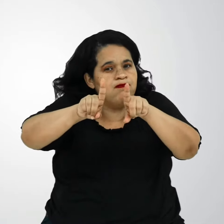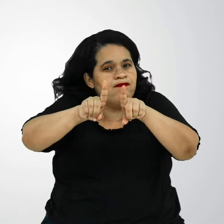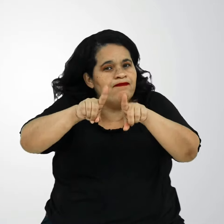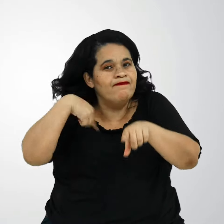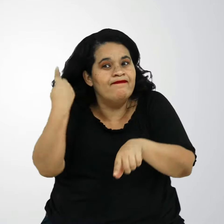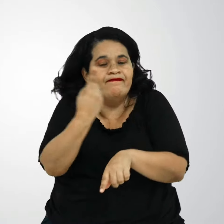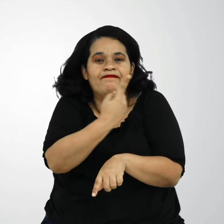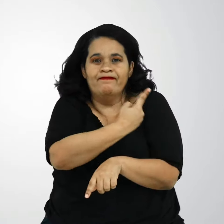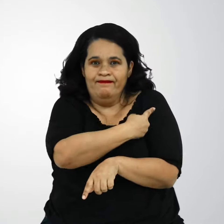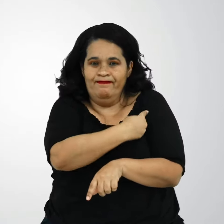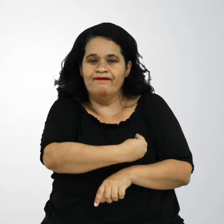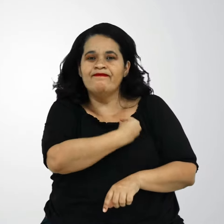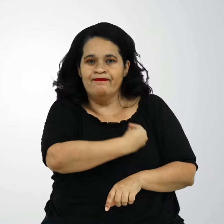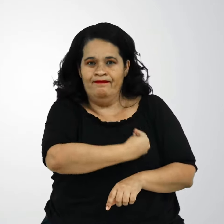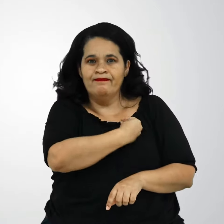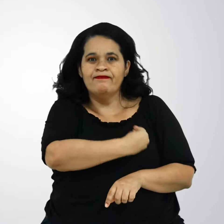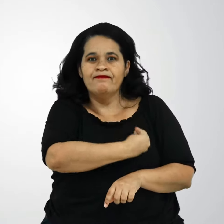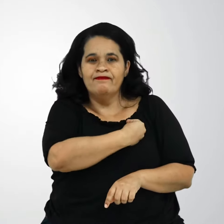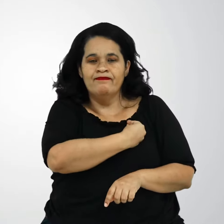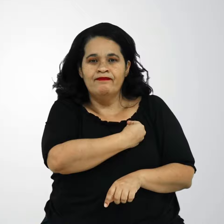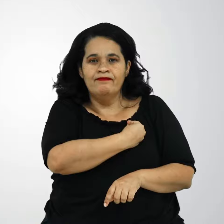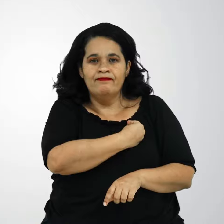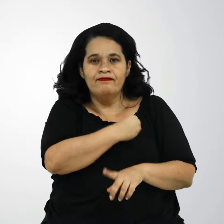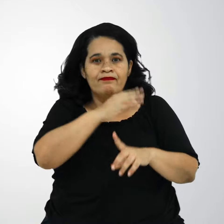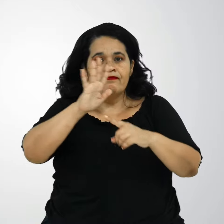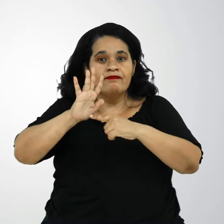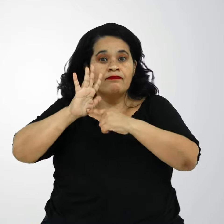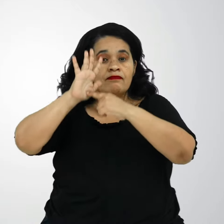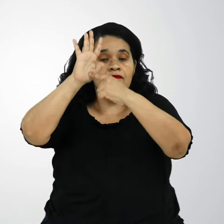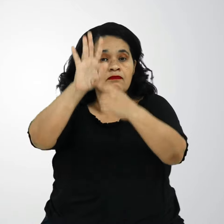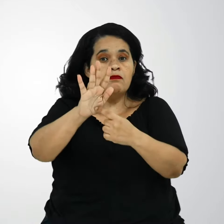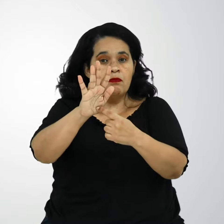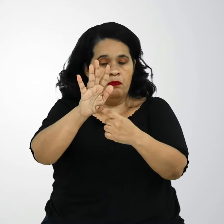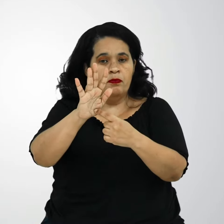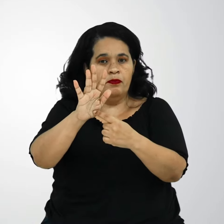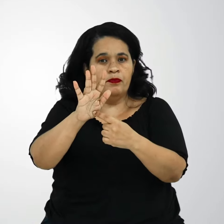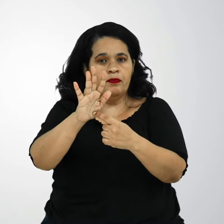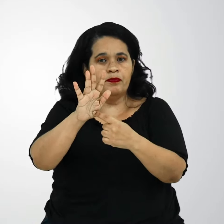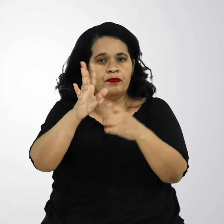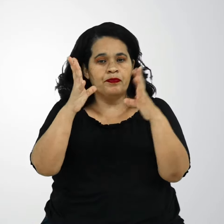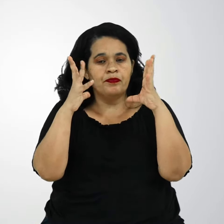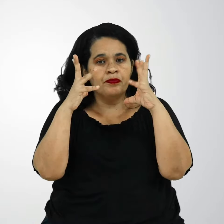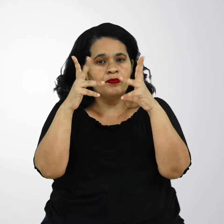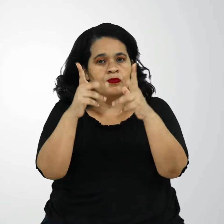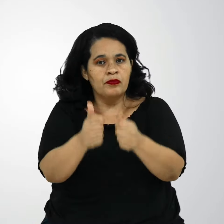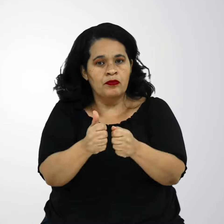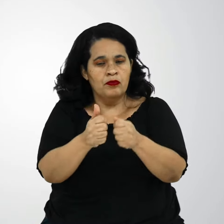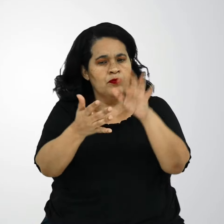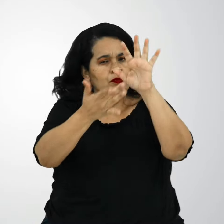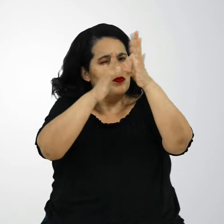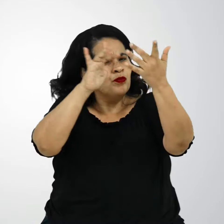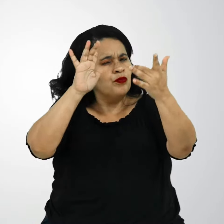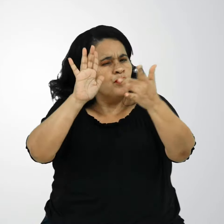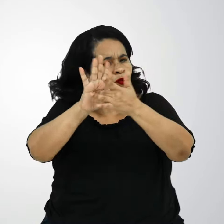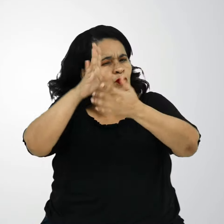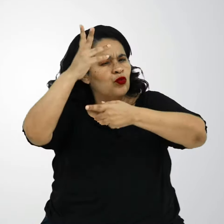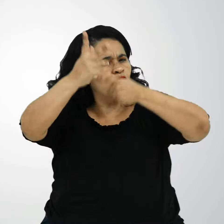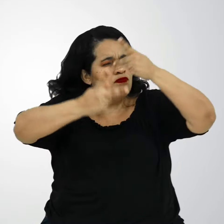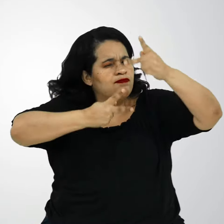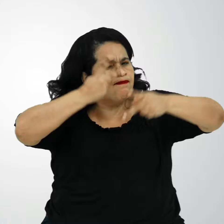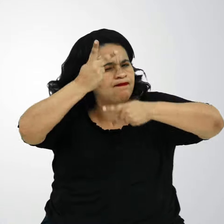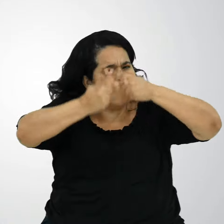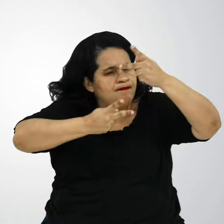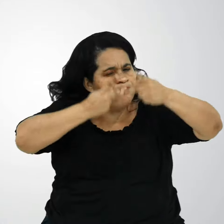pastor falou aqui. Eu queria só enfatizar, sim, sim. Não, o pastor já falou, mas é importante enfatizar, que Jesus disse, olha, aquele tempo vai ser